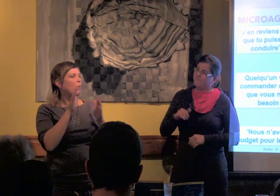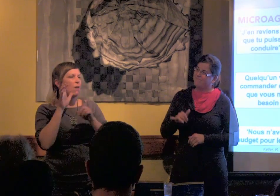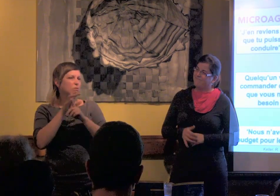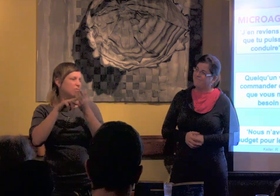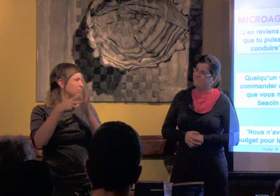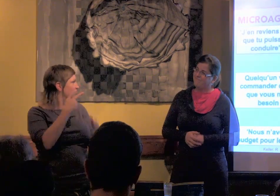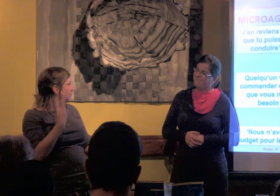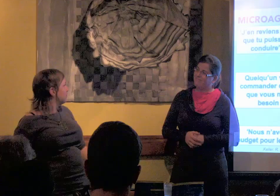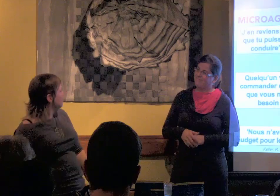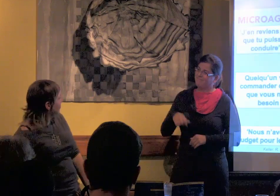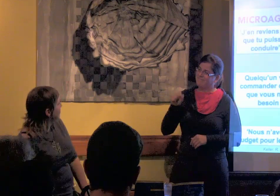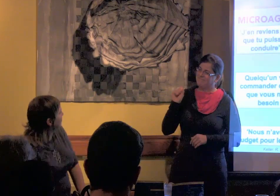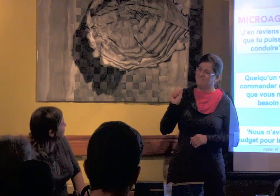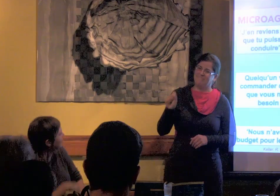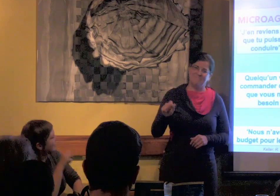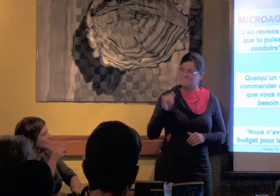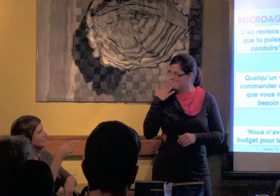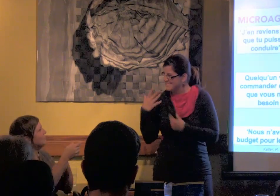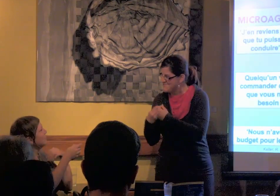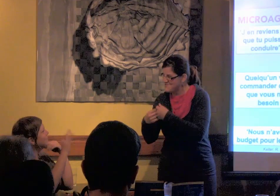ça devient très lourd avec le temps. Alors,